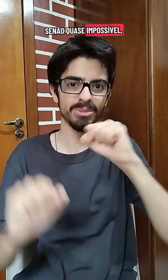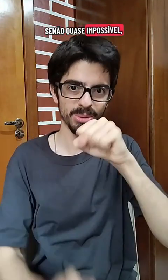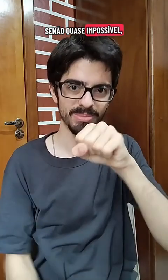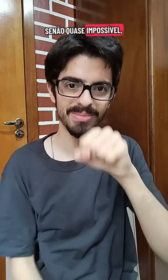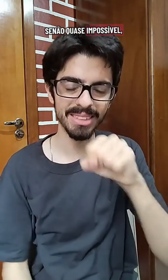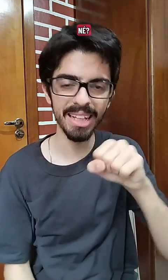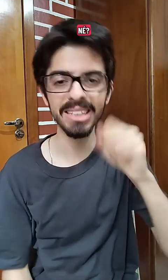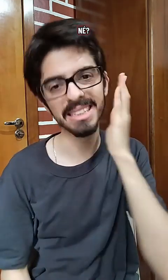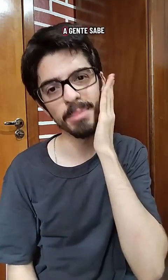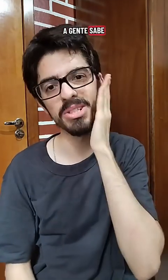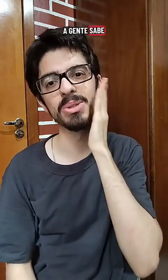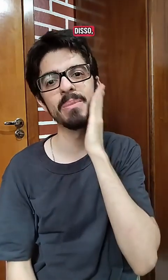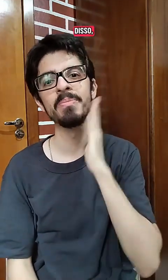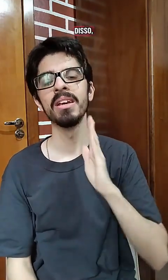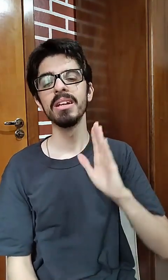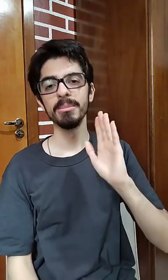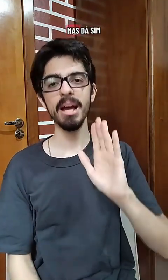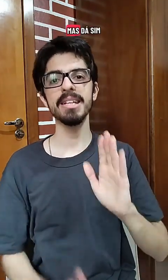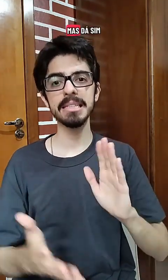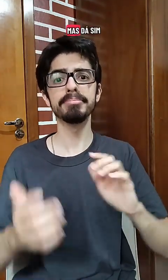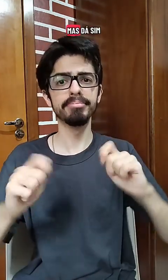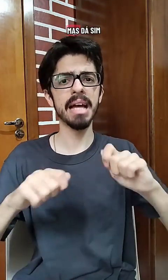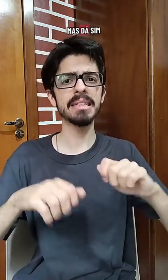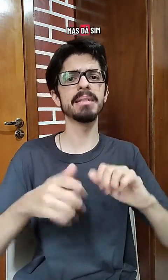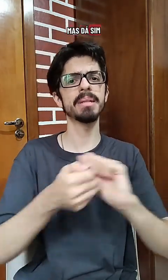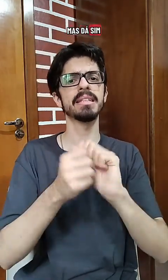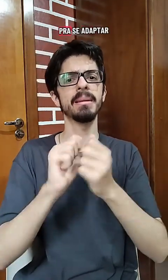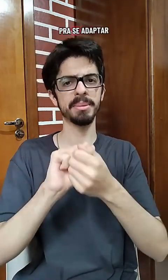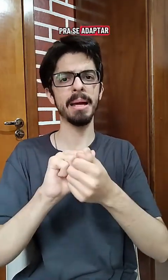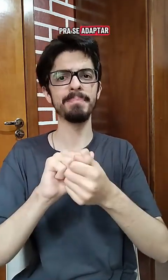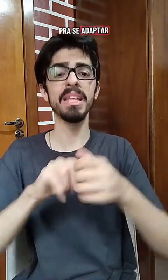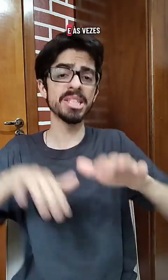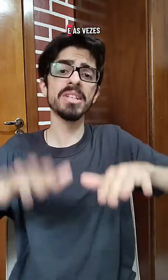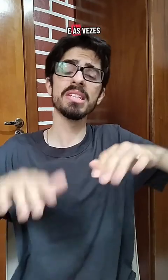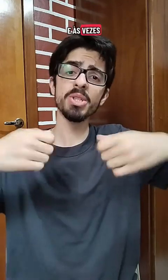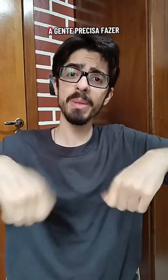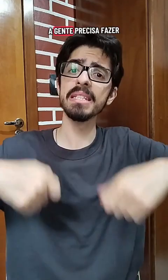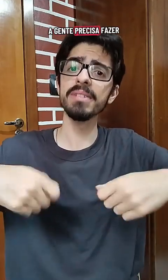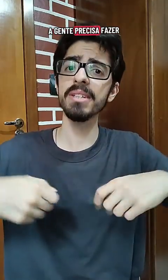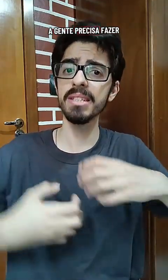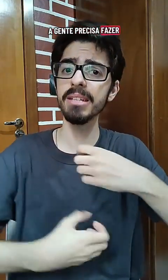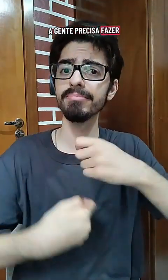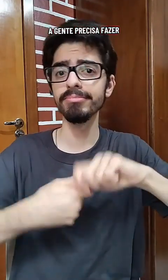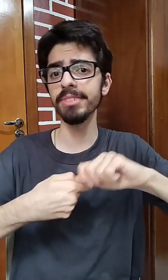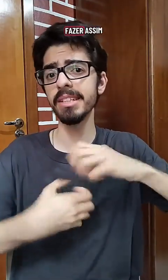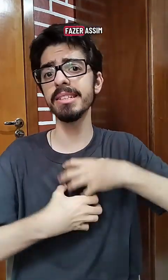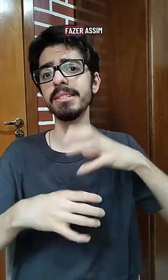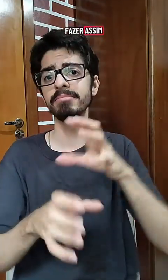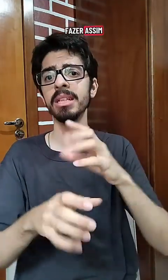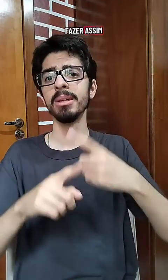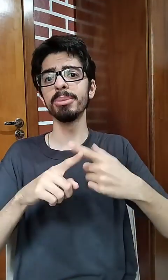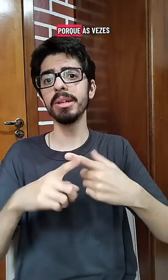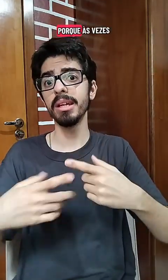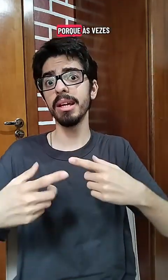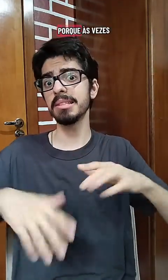impossível, né? A gente sabe disso. Mas dá sim para se adaptar. E às vezes a gente precisa fazer assim, porque às